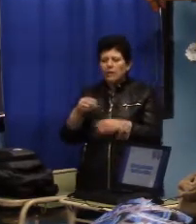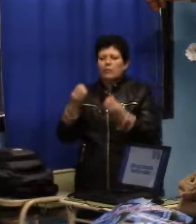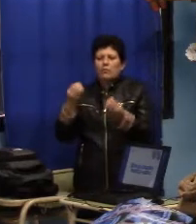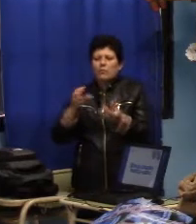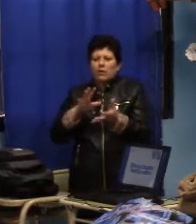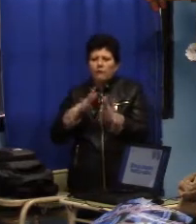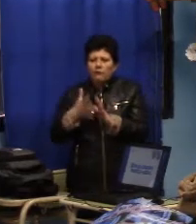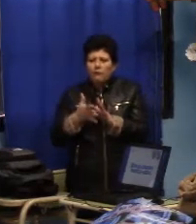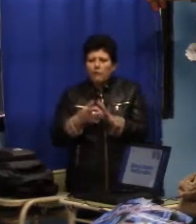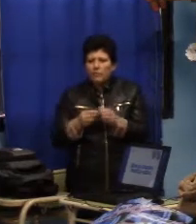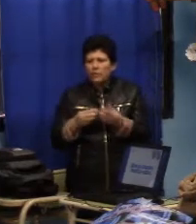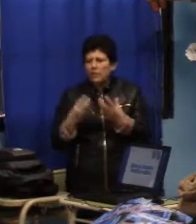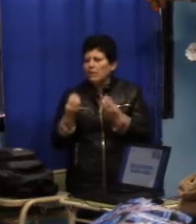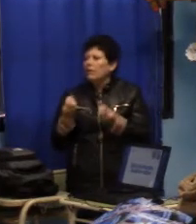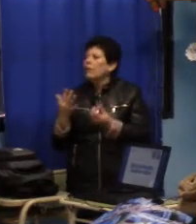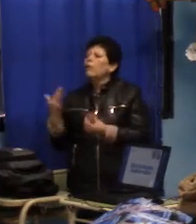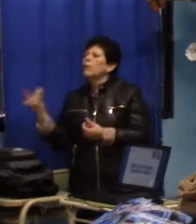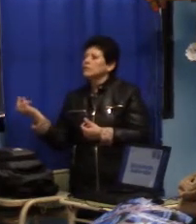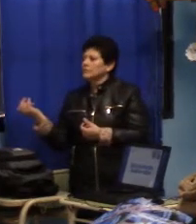calidad.